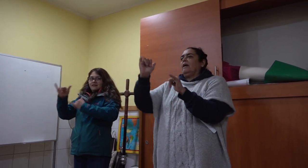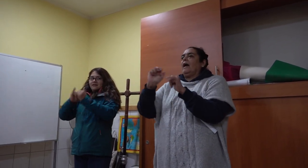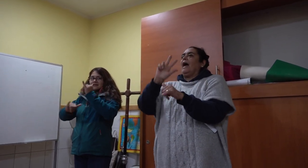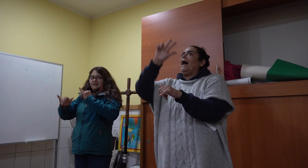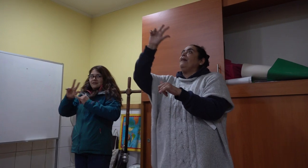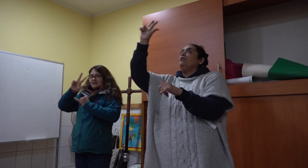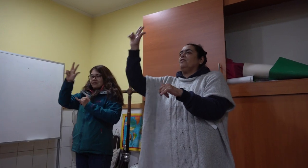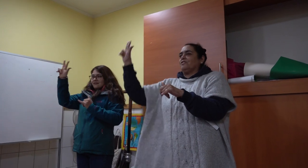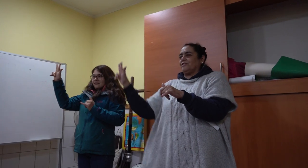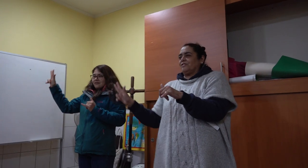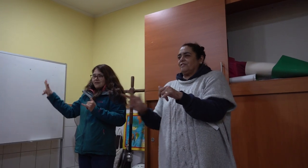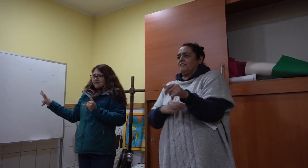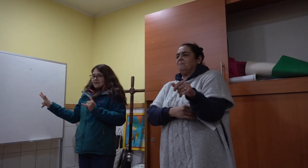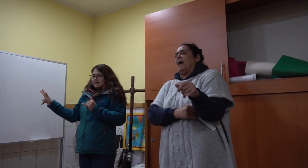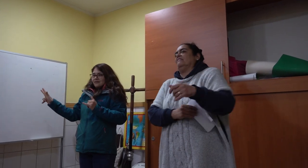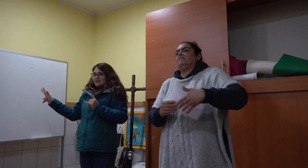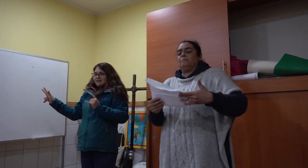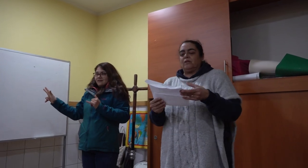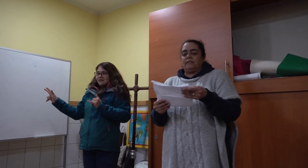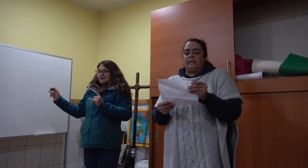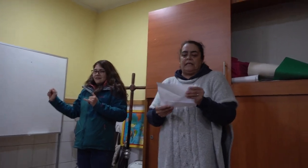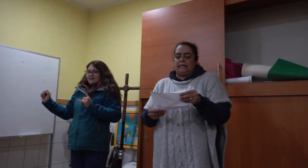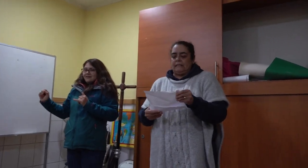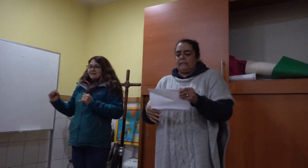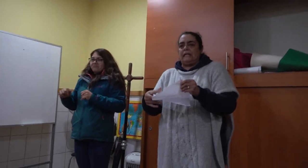la gloria a Dios.